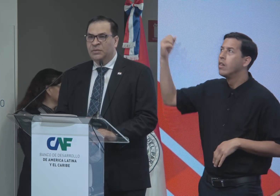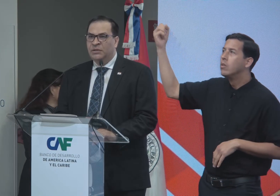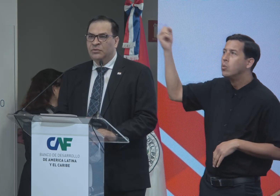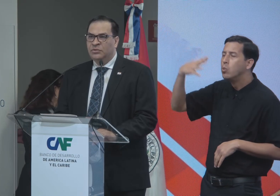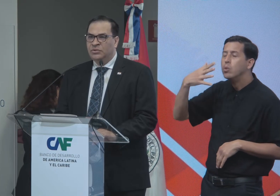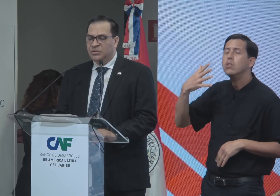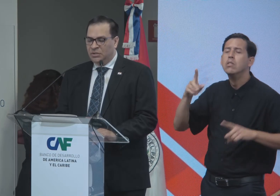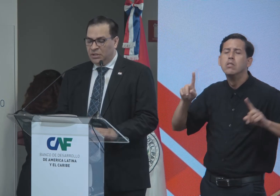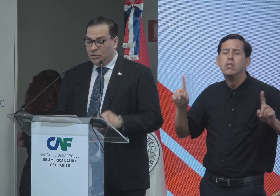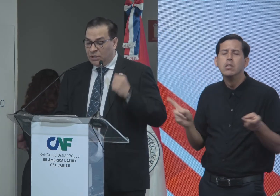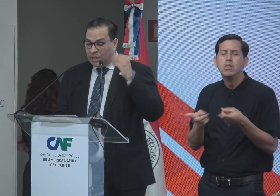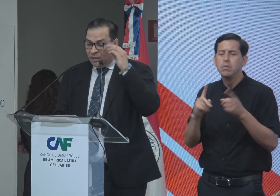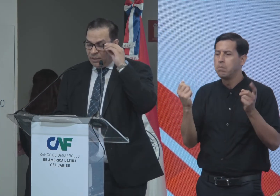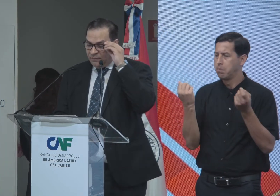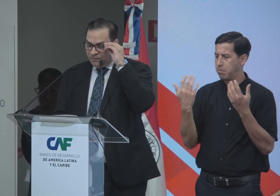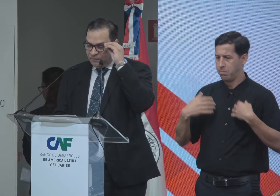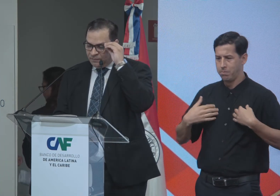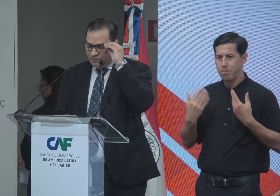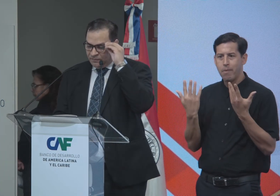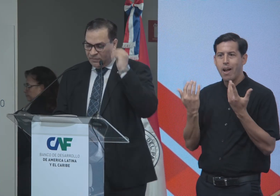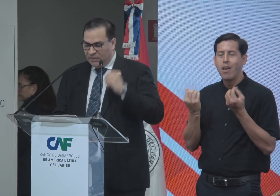las manos y con el alma.